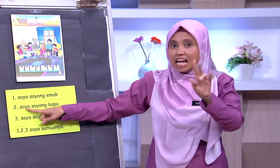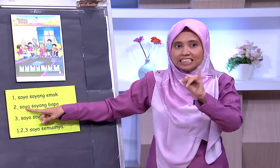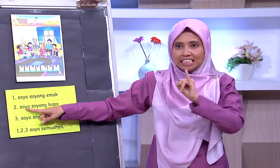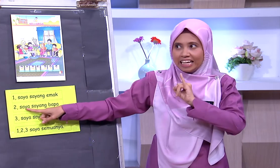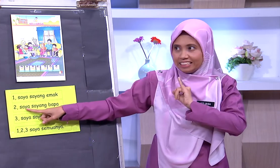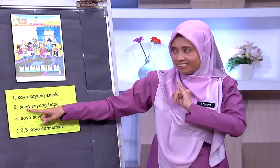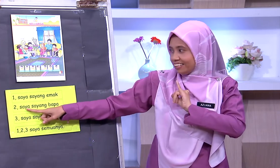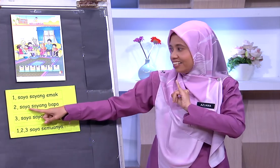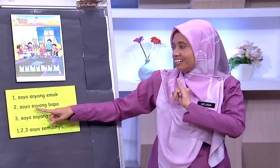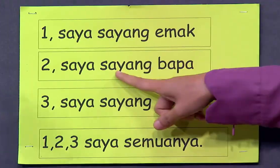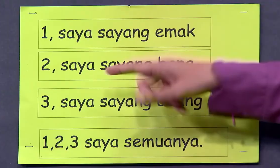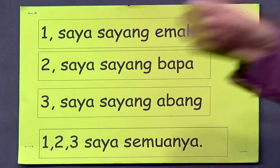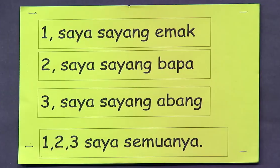Saya sayang